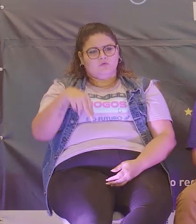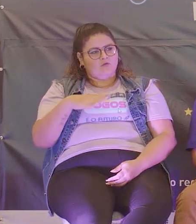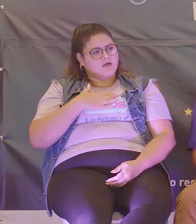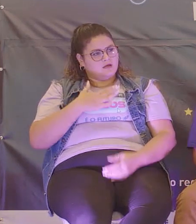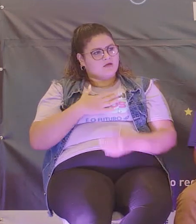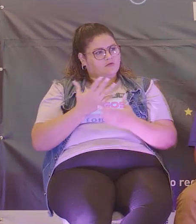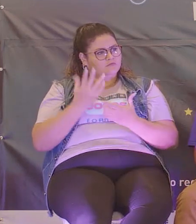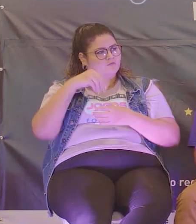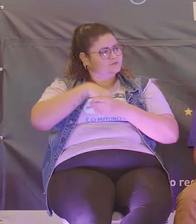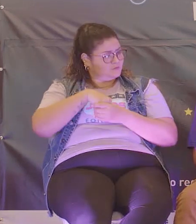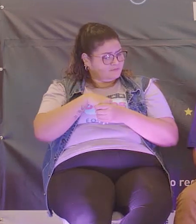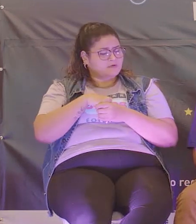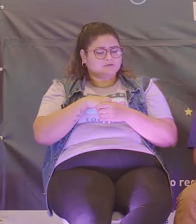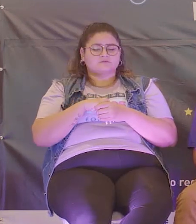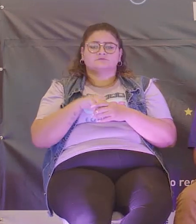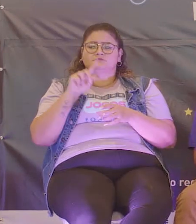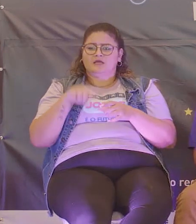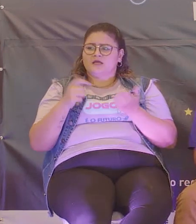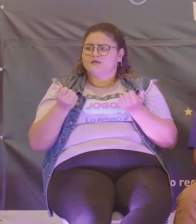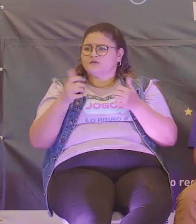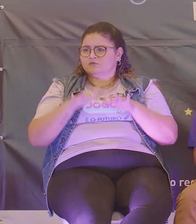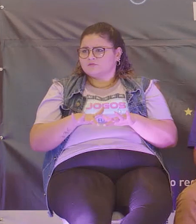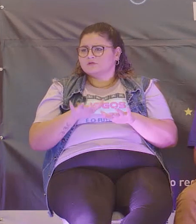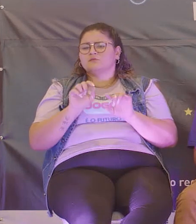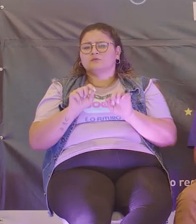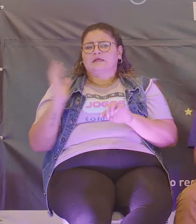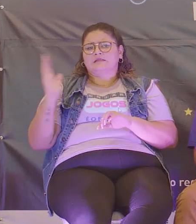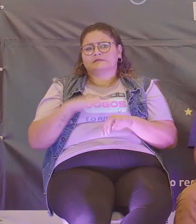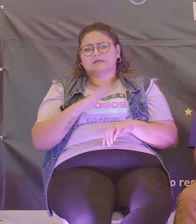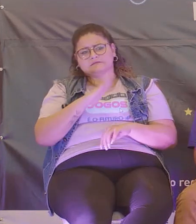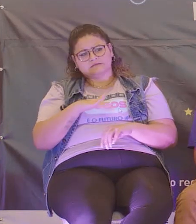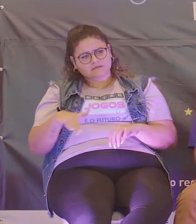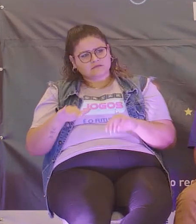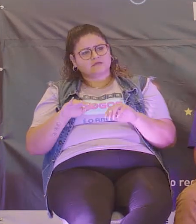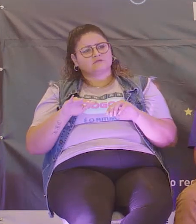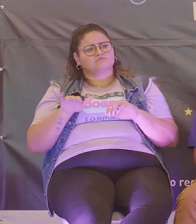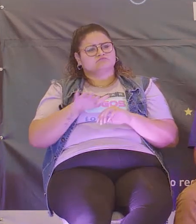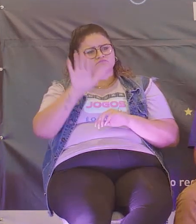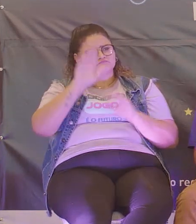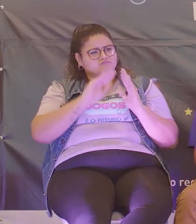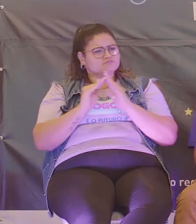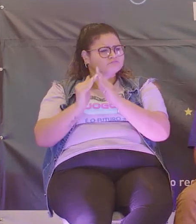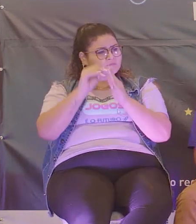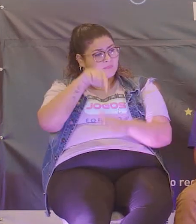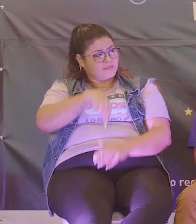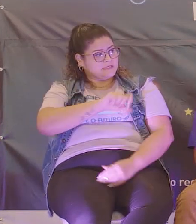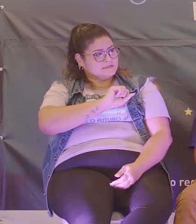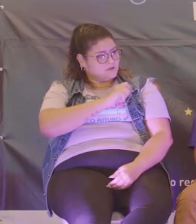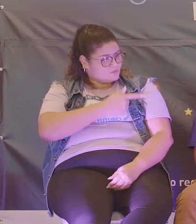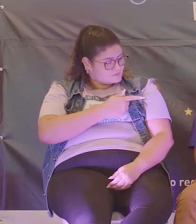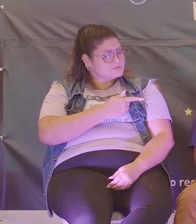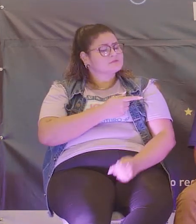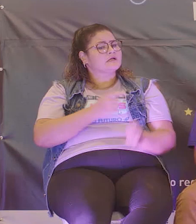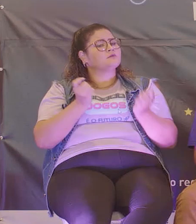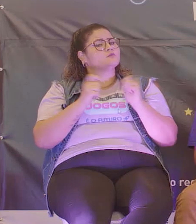parte, que ele é bem inclusivo, que a gente traz crianças de comunidades, de periferias de São Gonçalo, né, para dentro